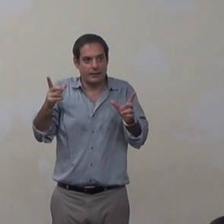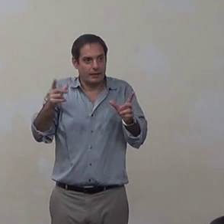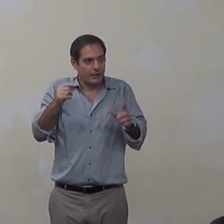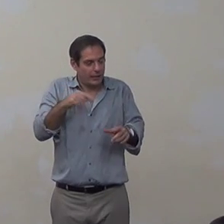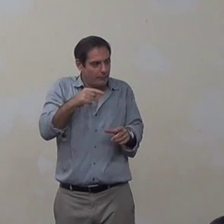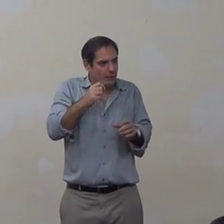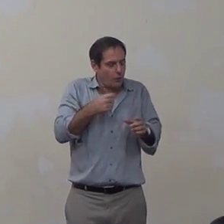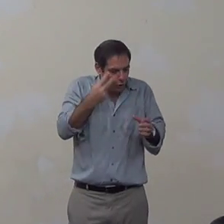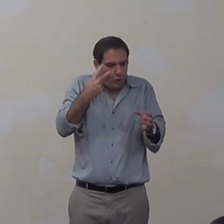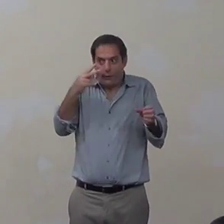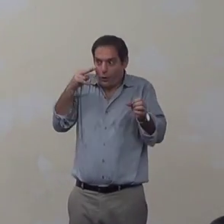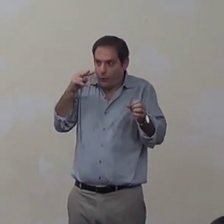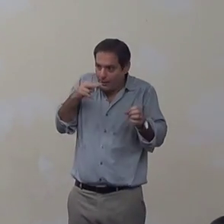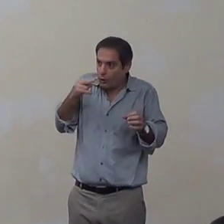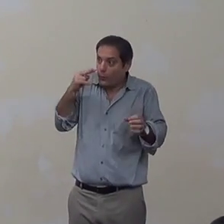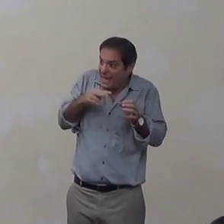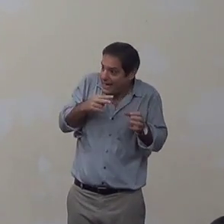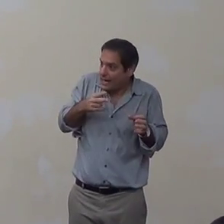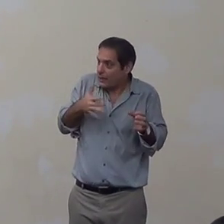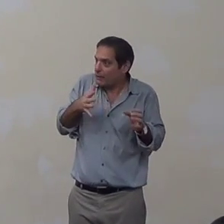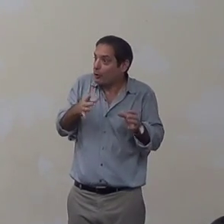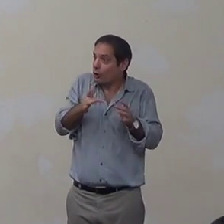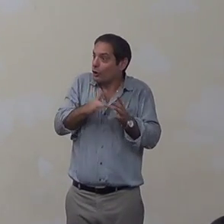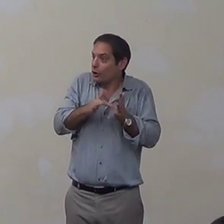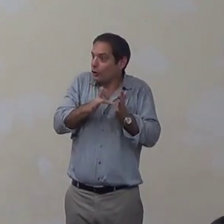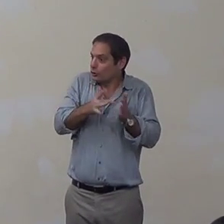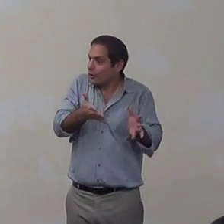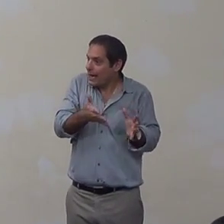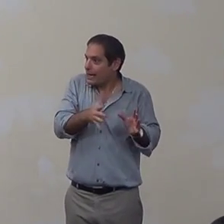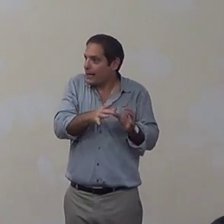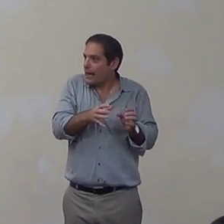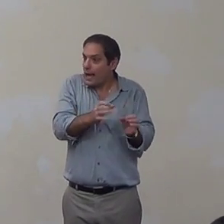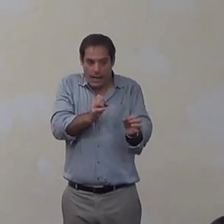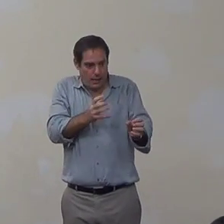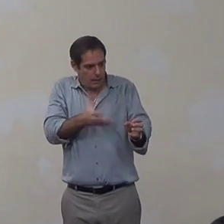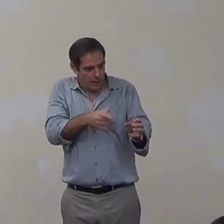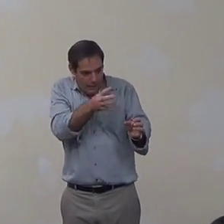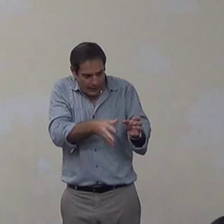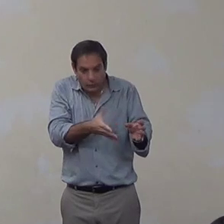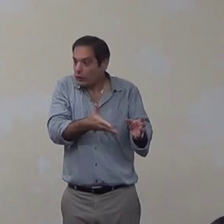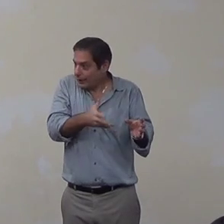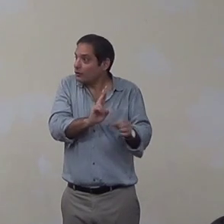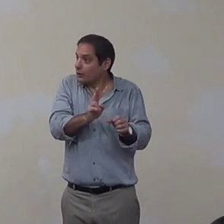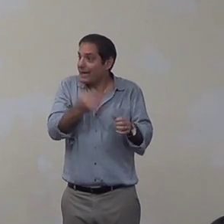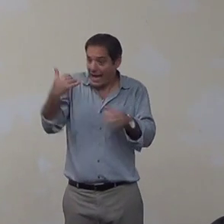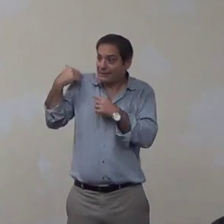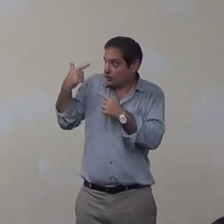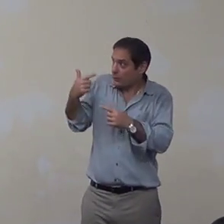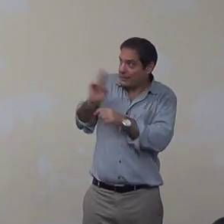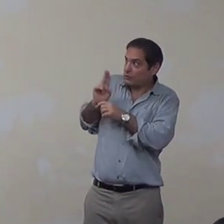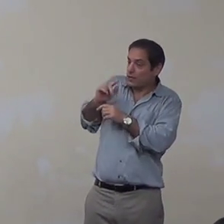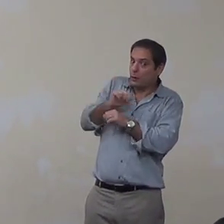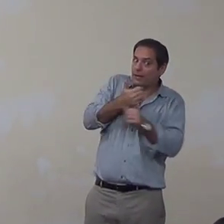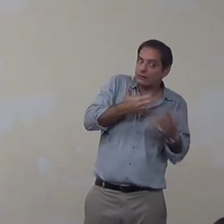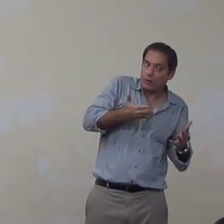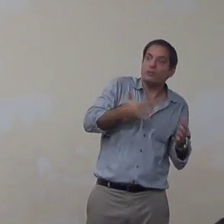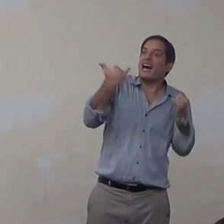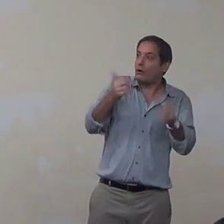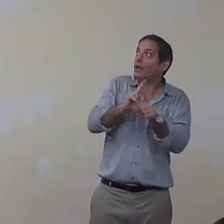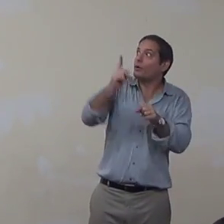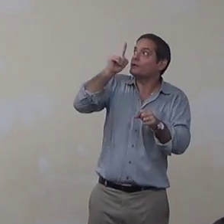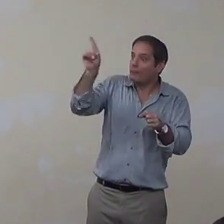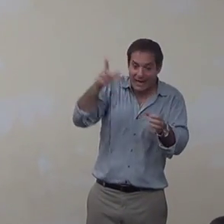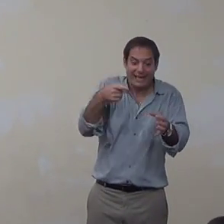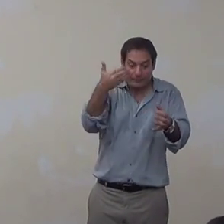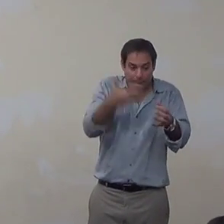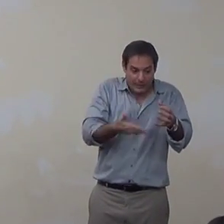cuenta. Que él mismo lo viera. Que él mismo lo tocara. Ah, esto que antes yo venía usando para otra cosa,